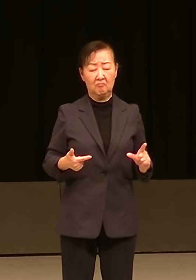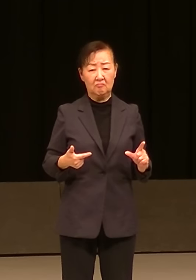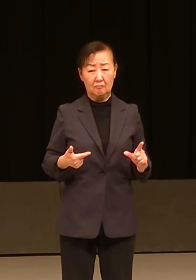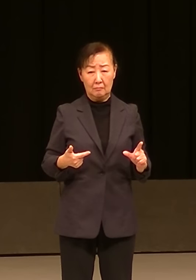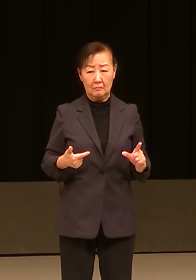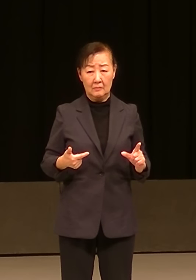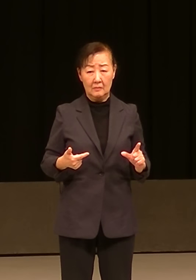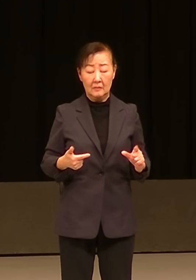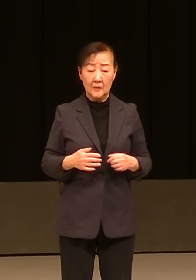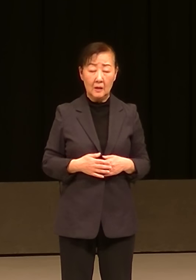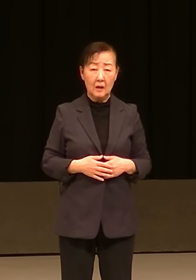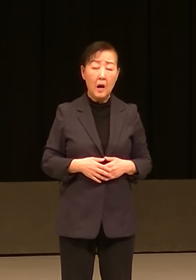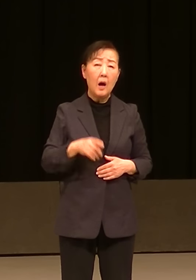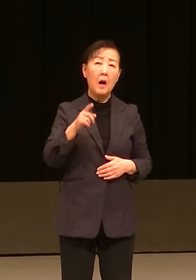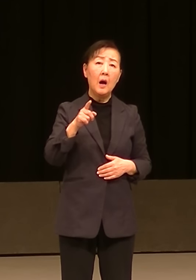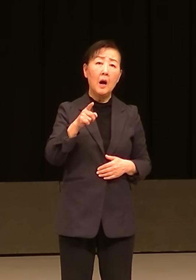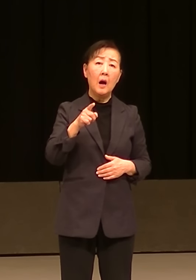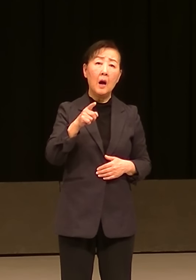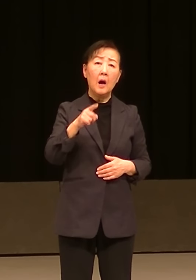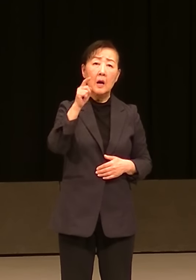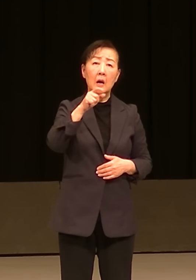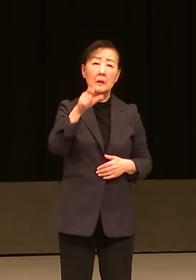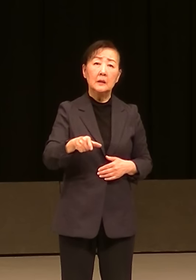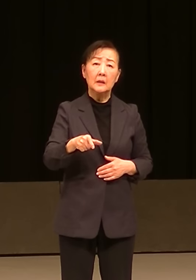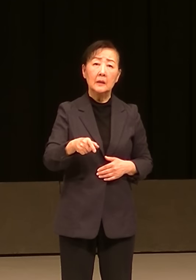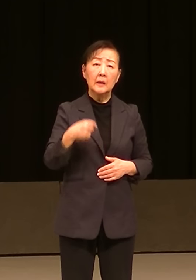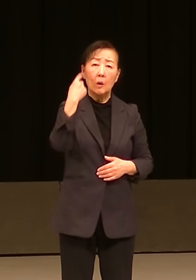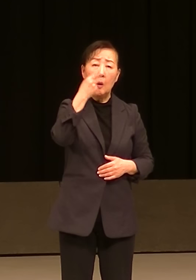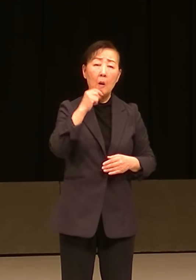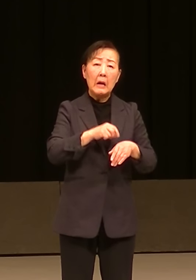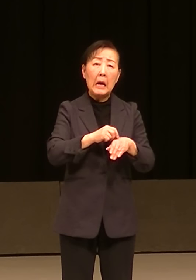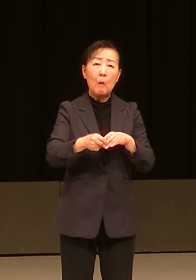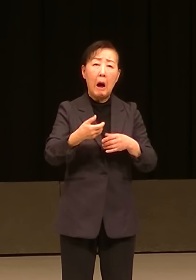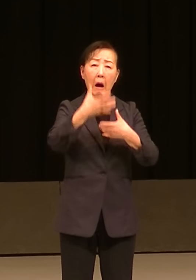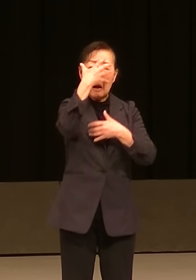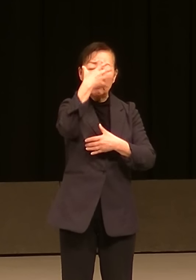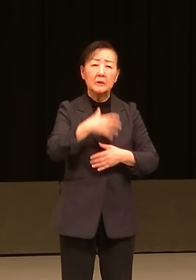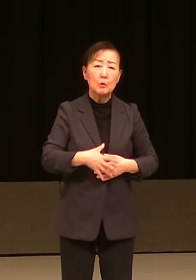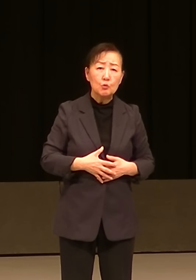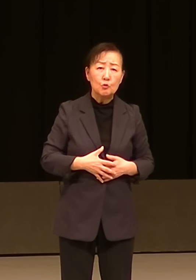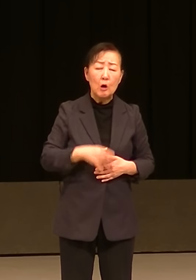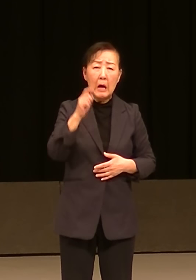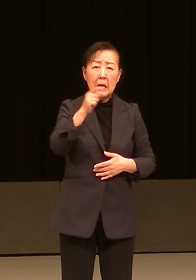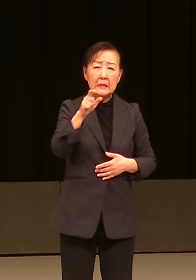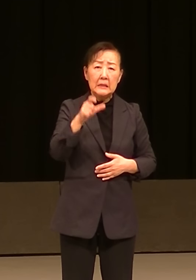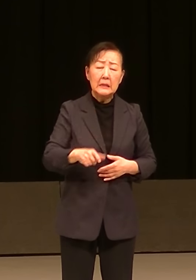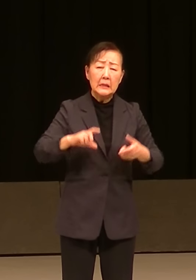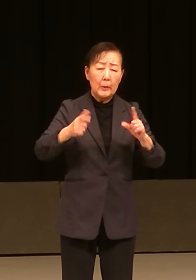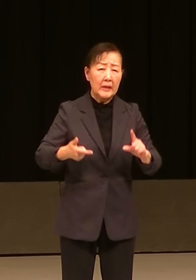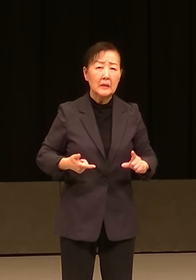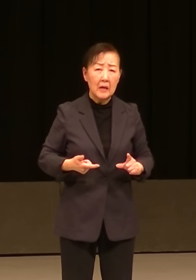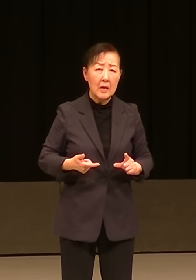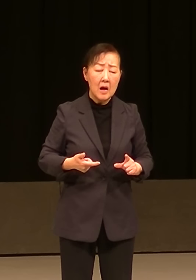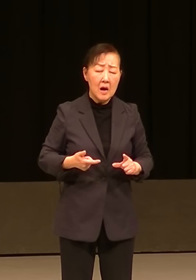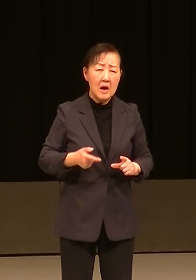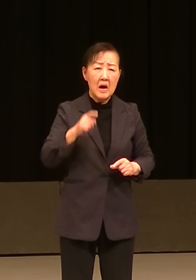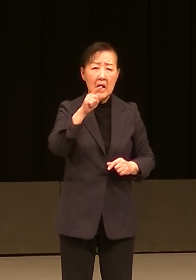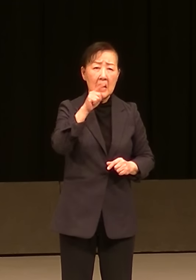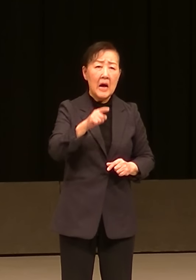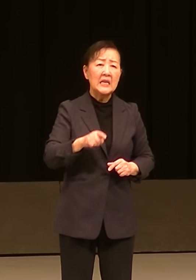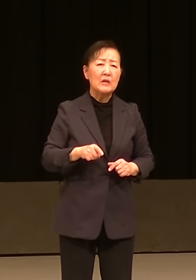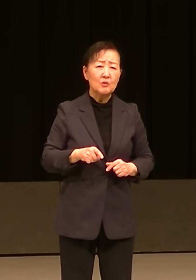だから、まあ、あの人たちが人間の皮をかぶっておりますが、人間ではないんだから、やつらのことを